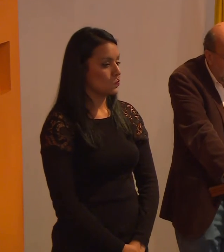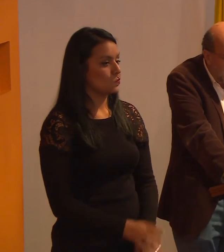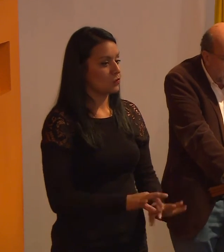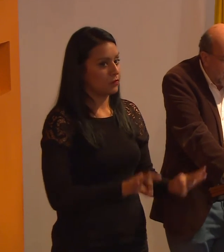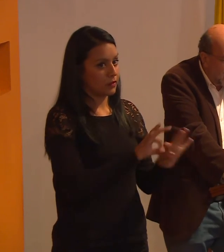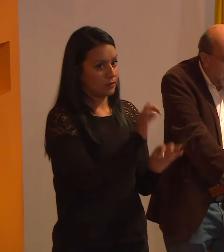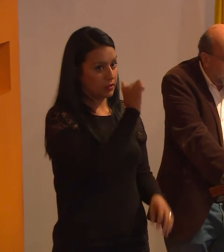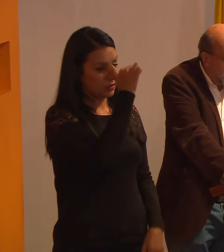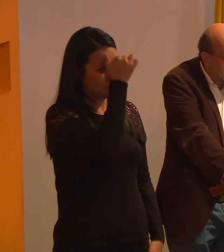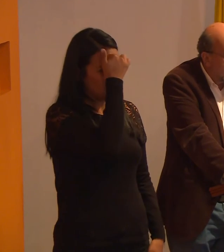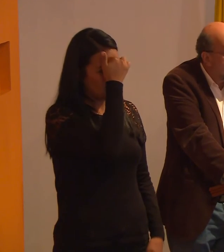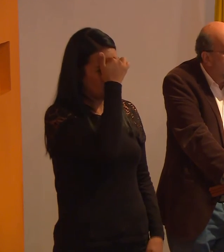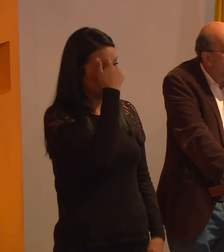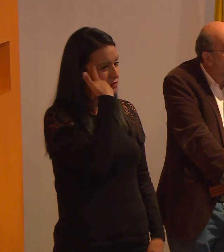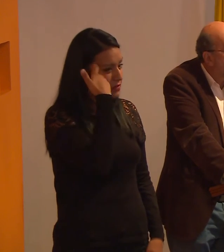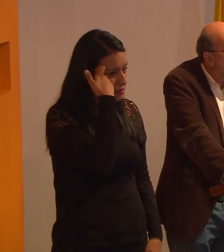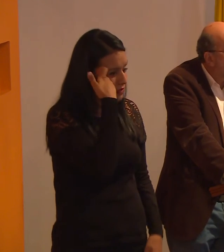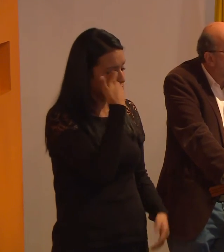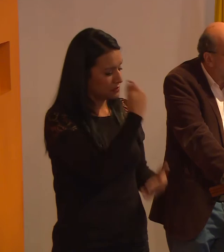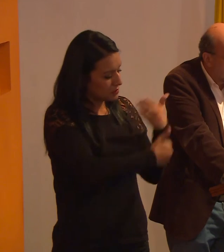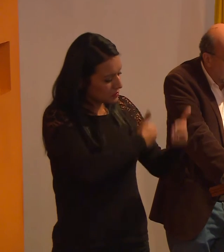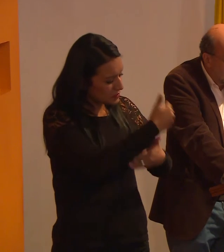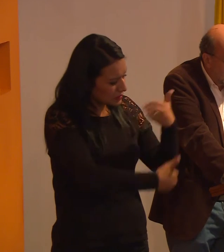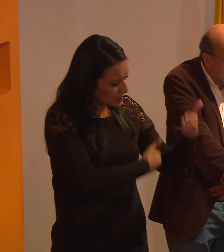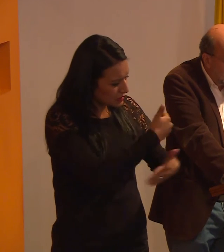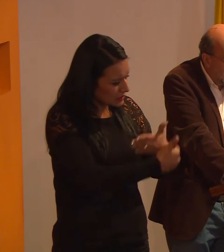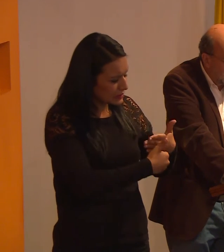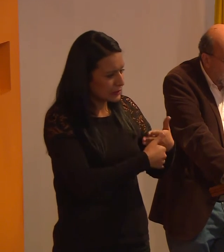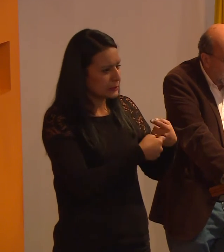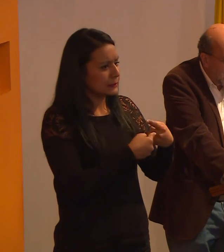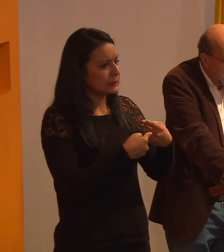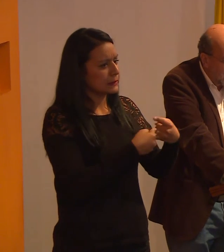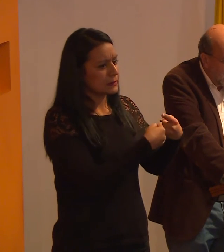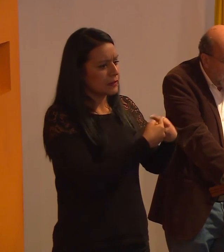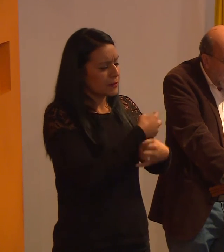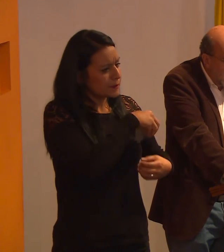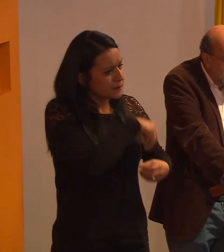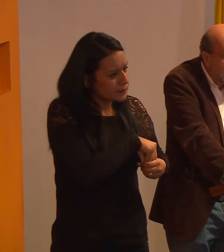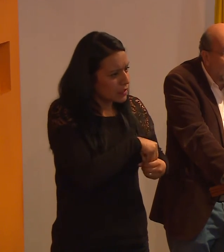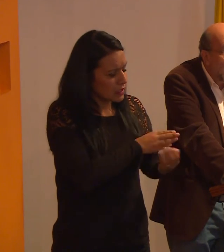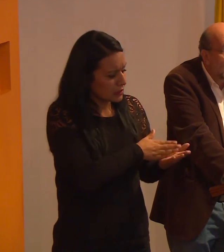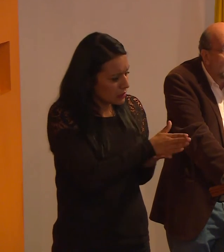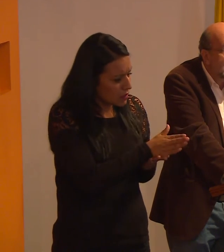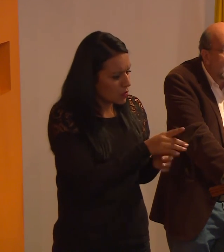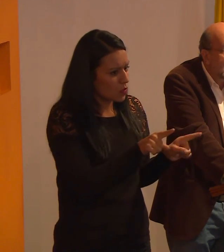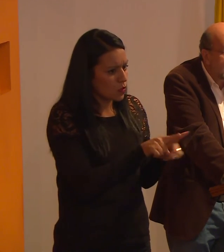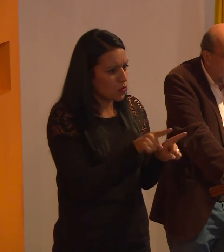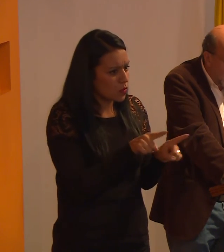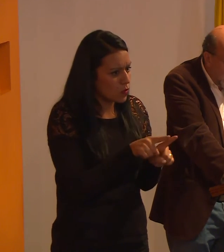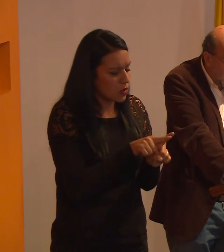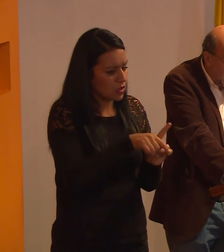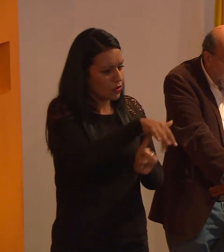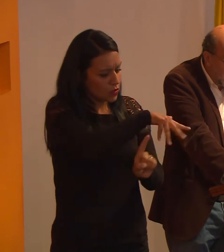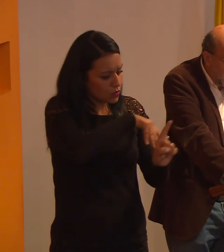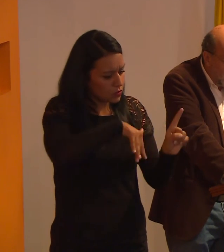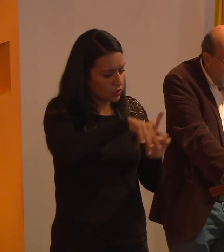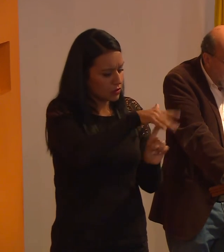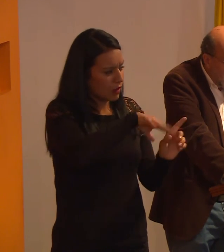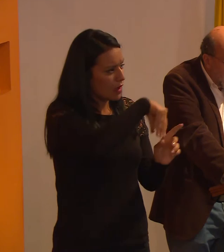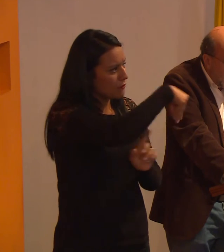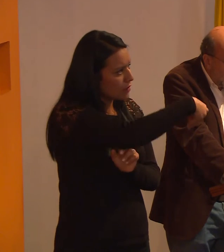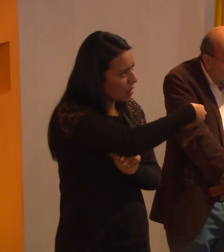principales desafíos que plantean los procesos y tensiones internas, así como el contexto